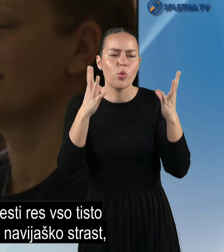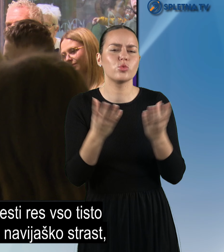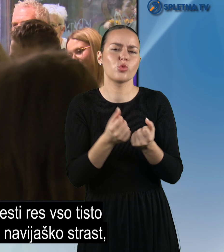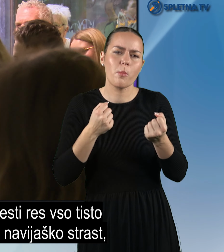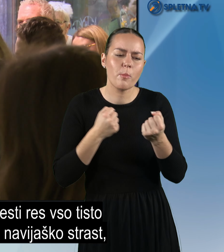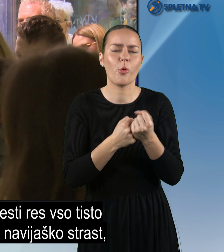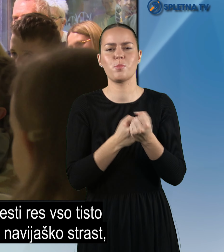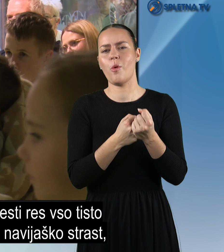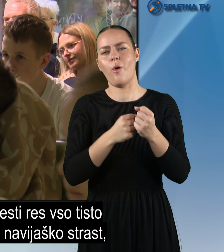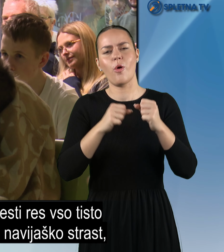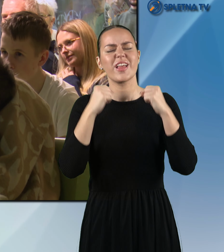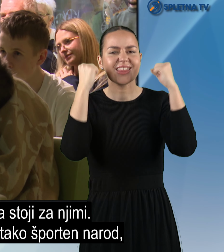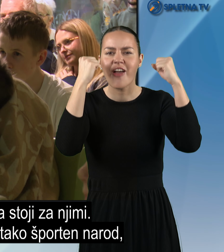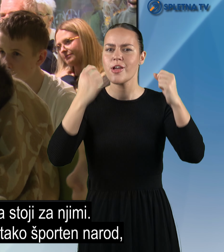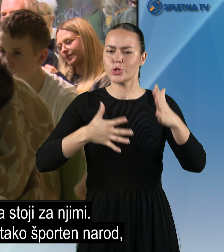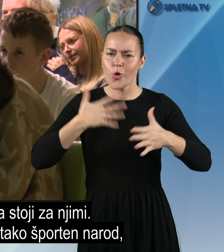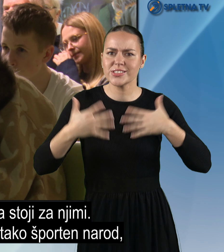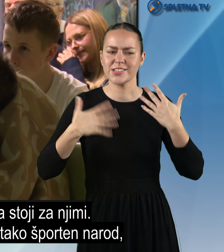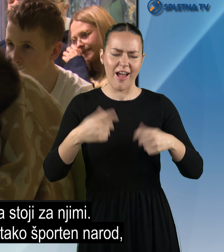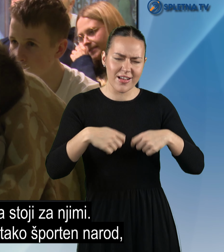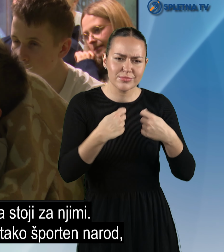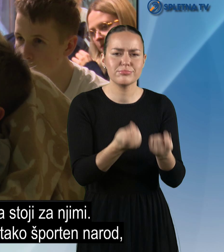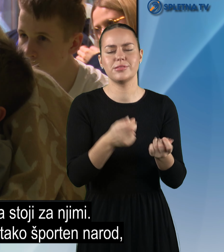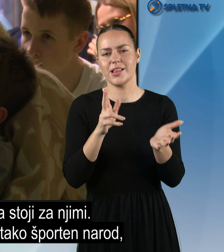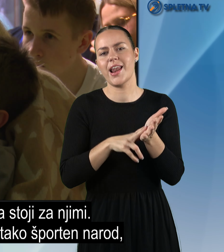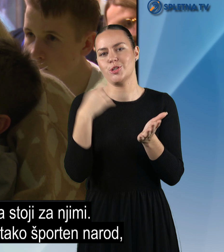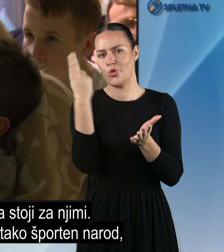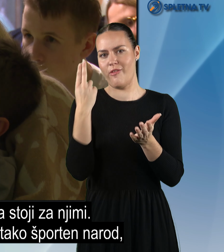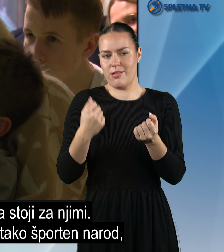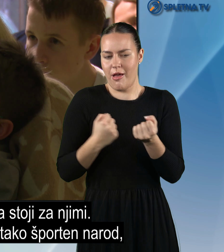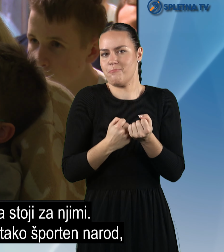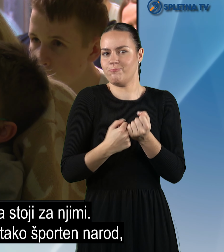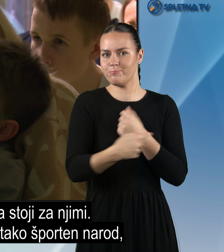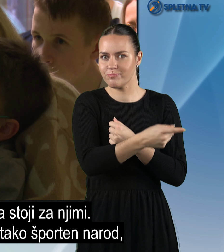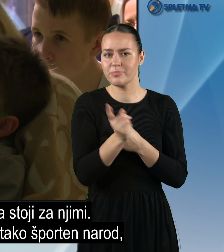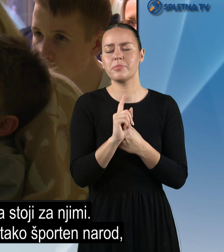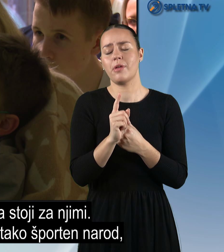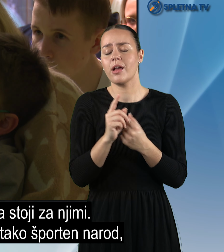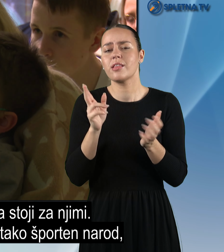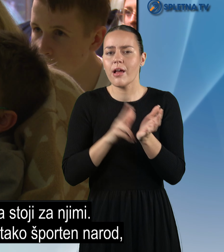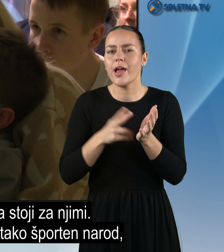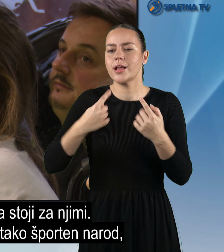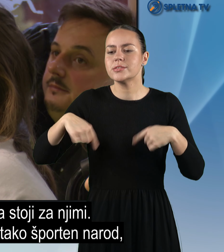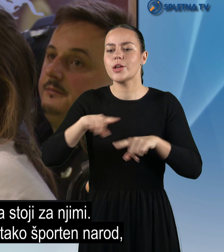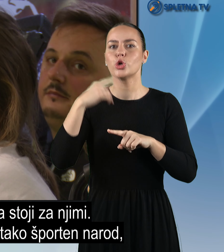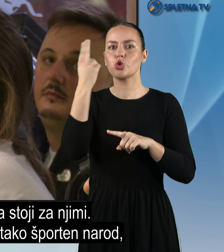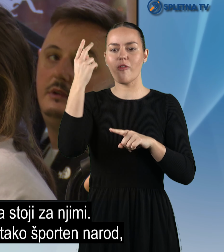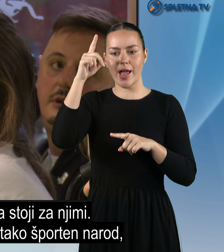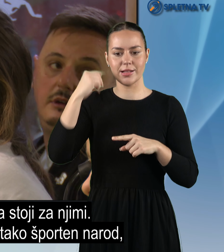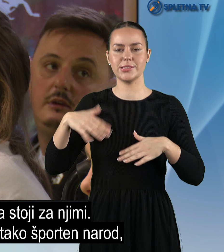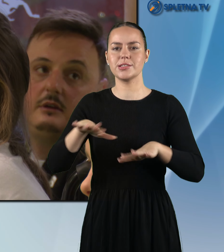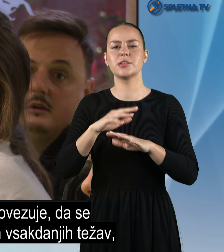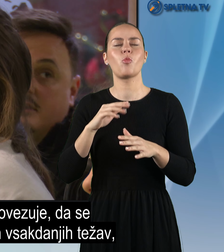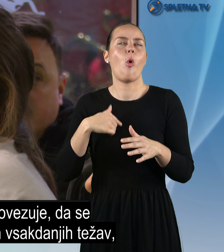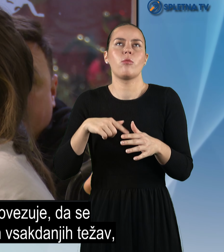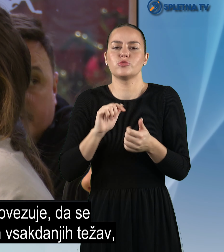podporo, navijaško strast, da res Slovenija stoji za njimi in konec koncev res smo Slovenci tako športni